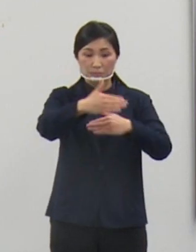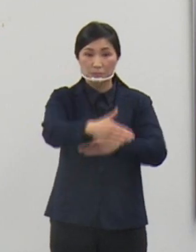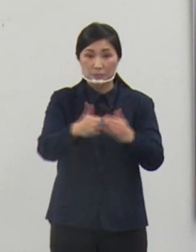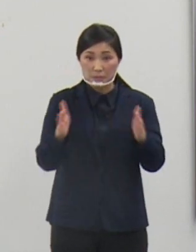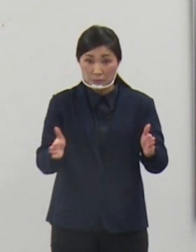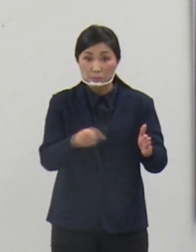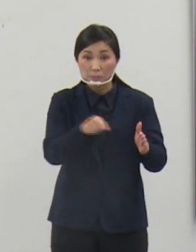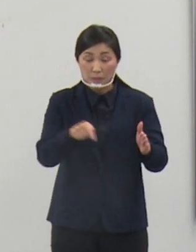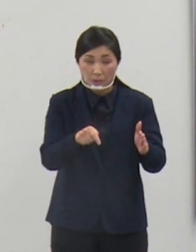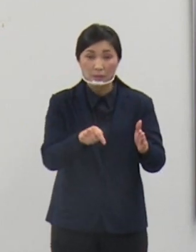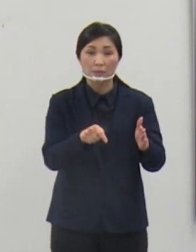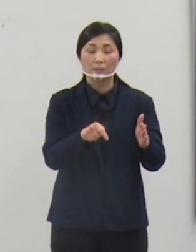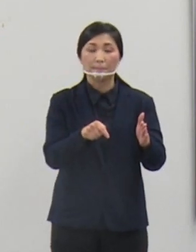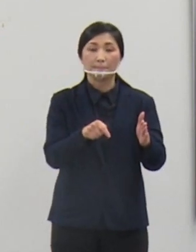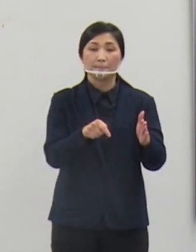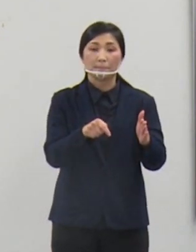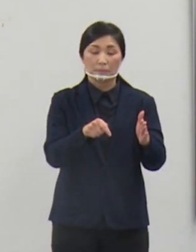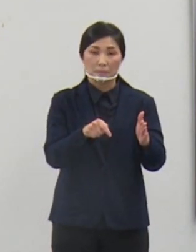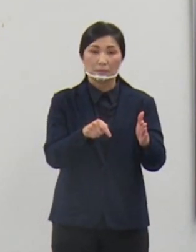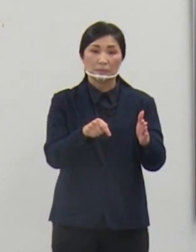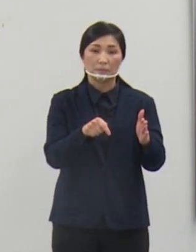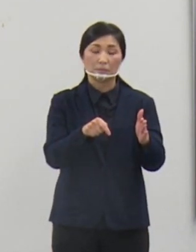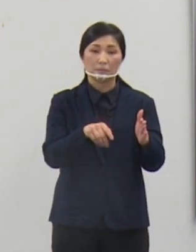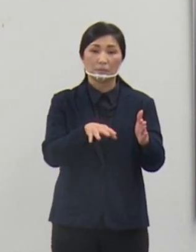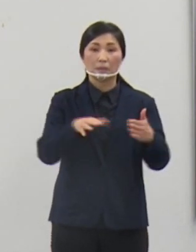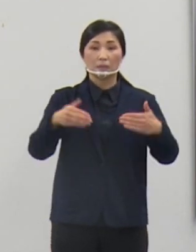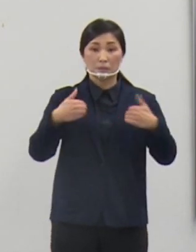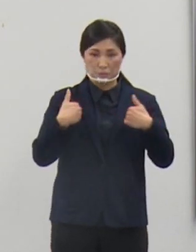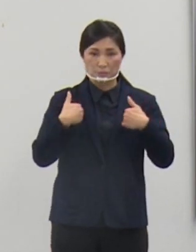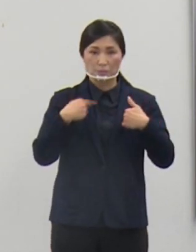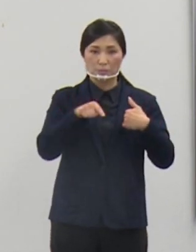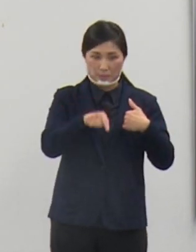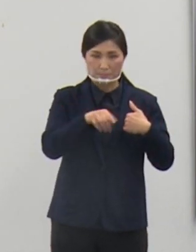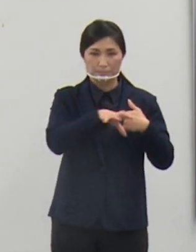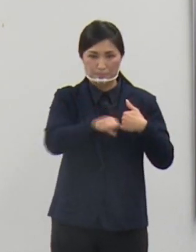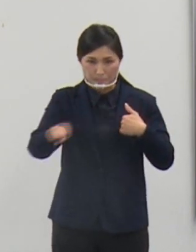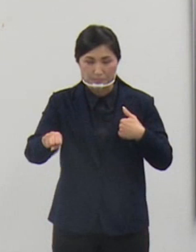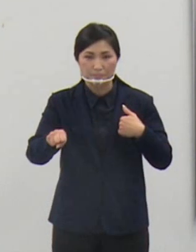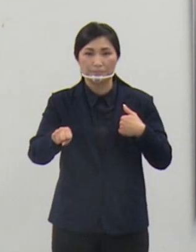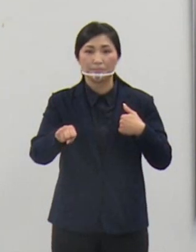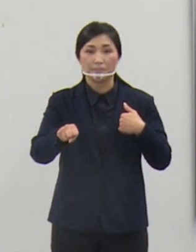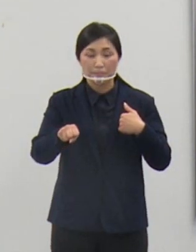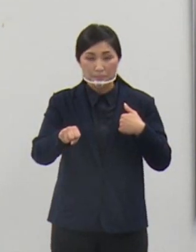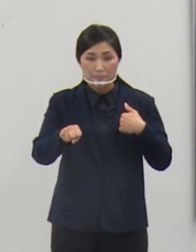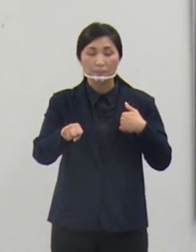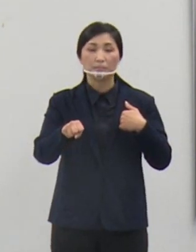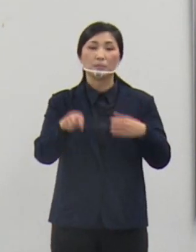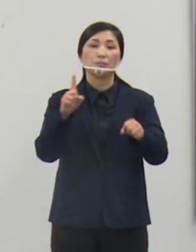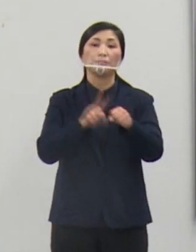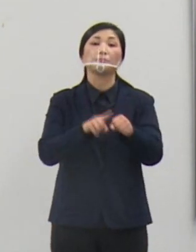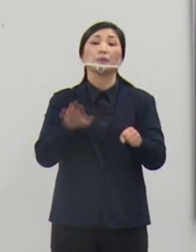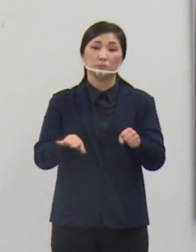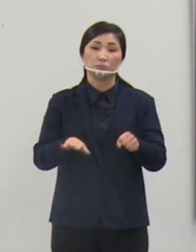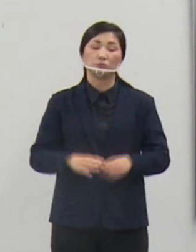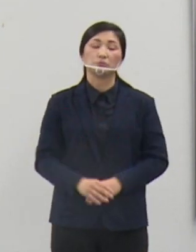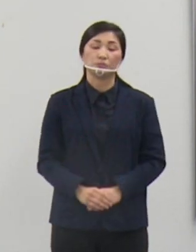要というふうに算出をしておりますが、その確保についてもめどが立っているところでござい